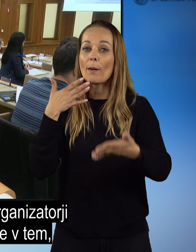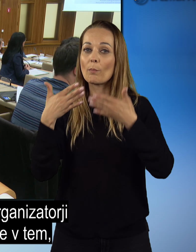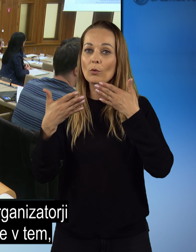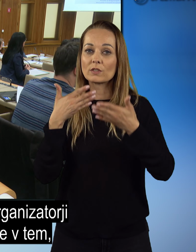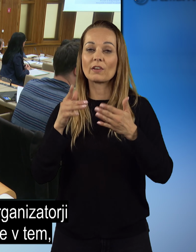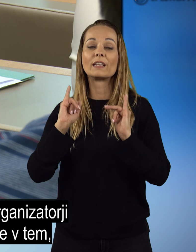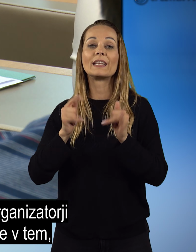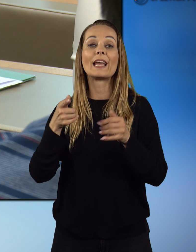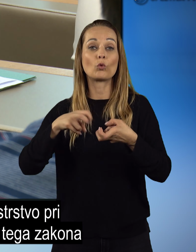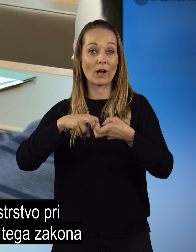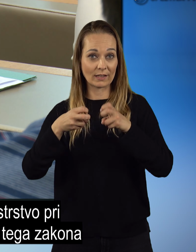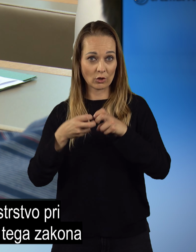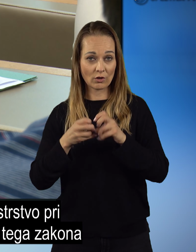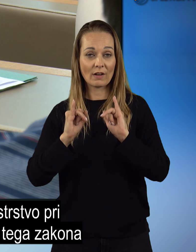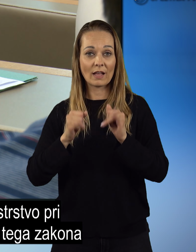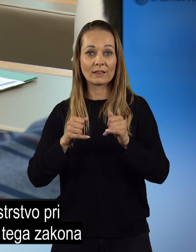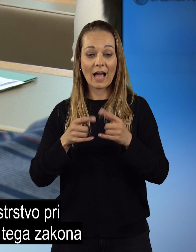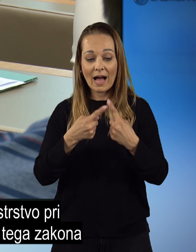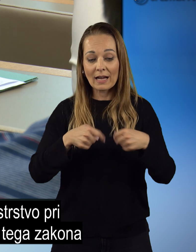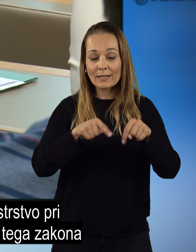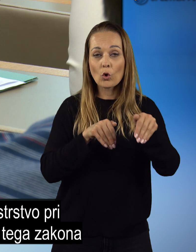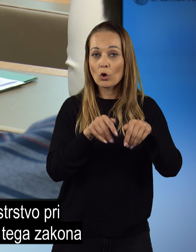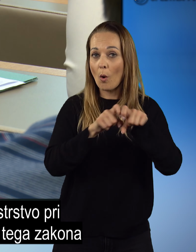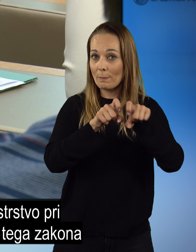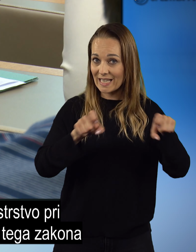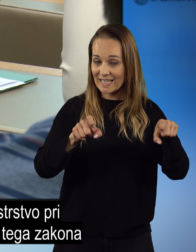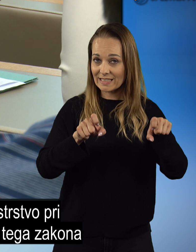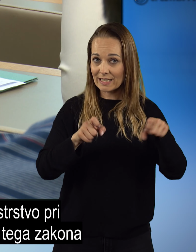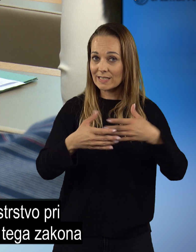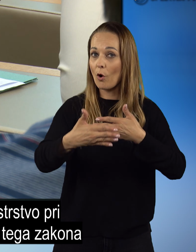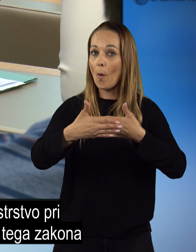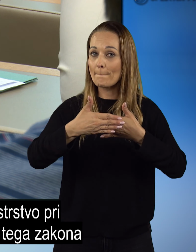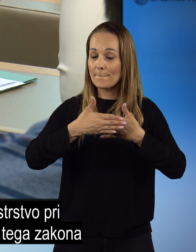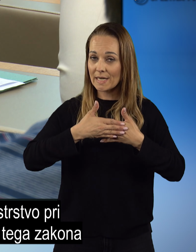posveta, je v tem, da resorno ministrstvo pri